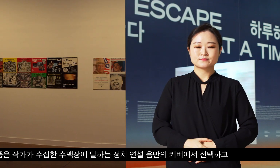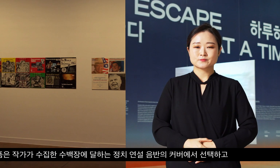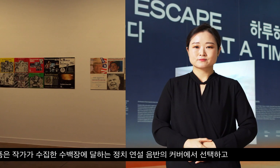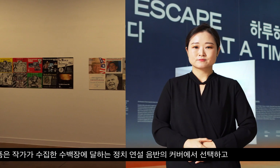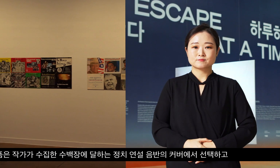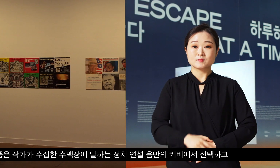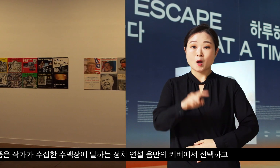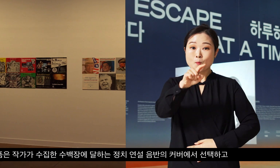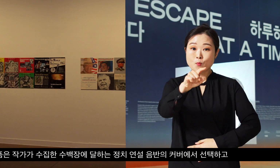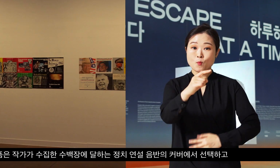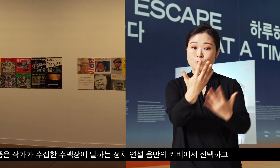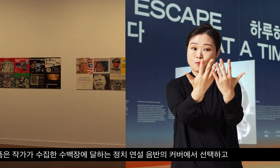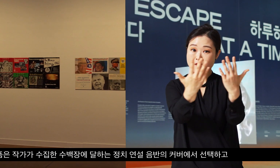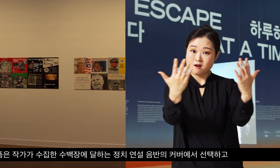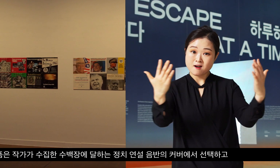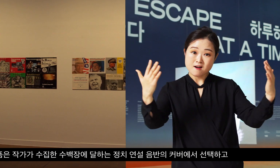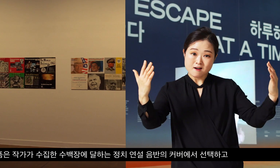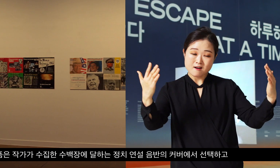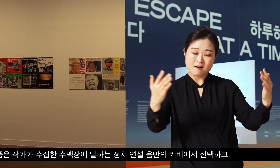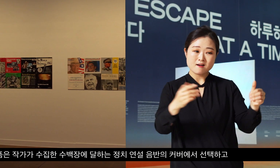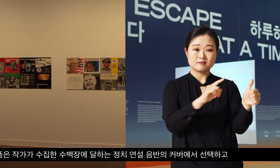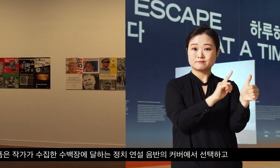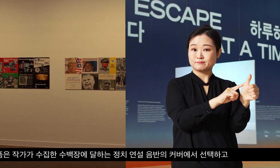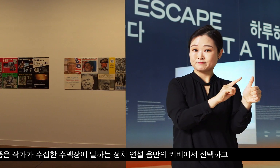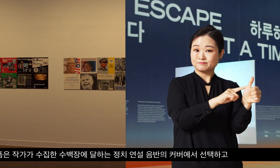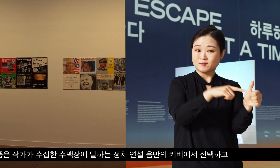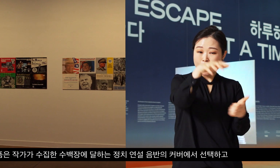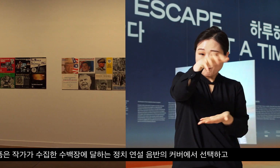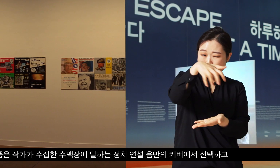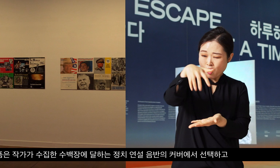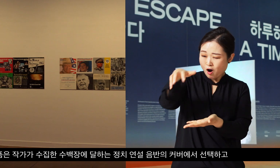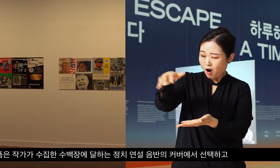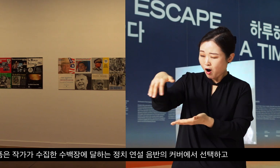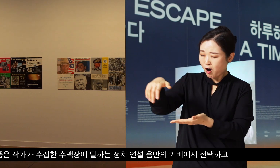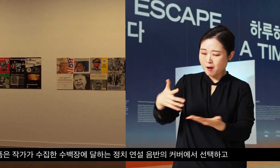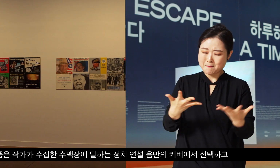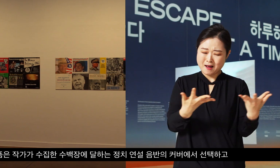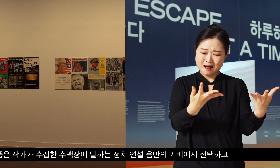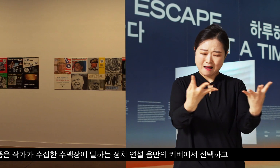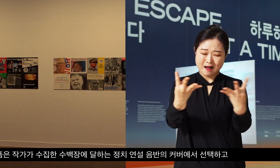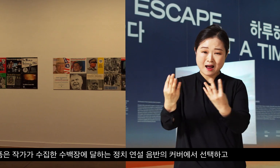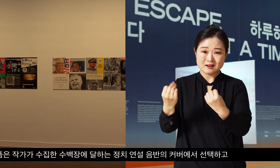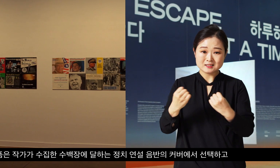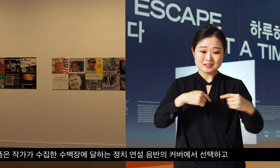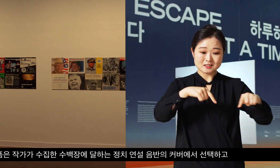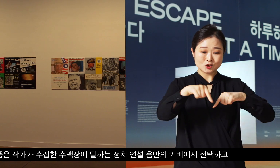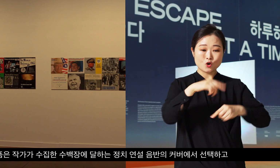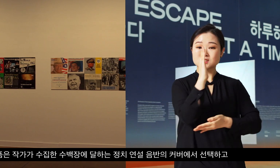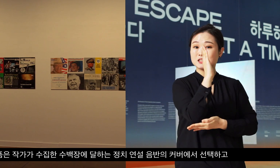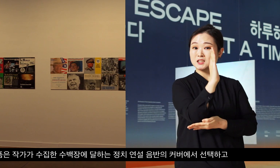본 작품은 작가가 수집한 수백 장에 달하는 정치연설 음반의 커버에서